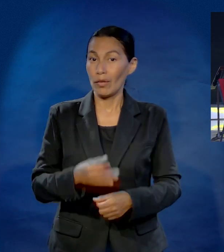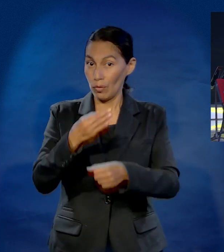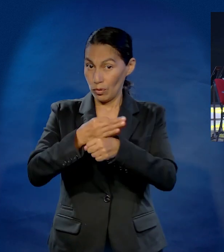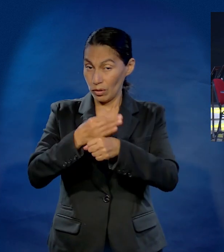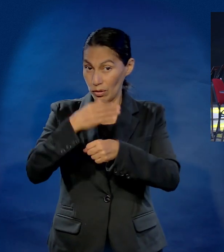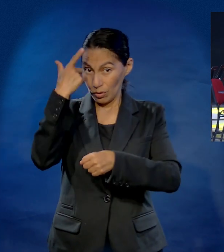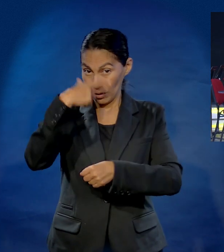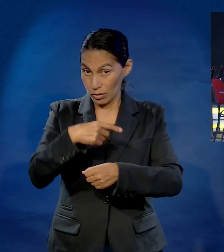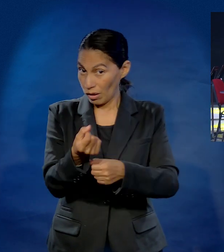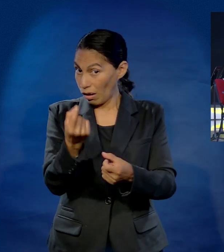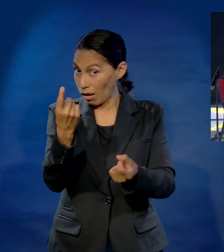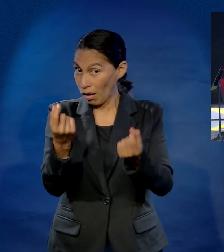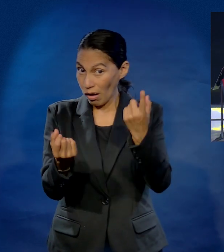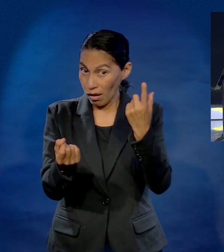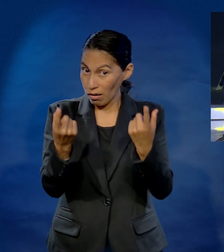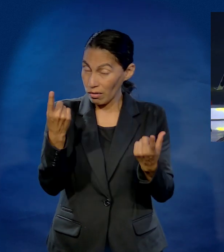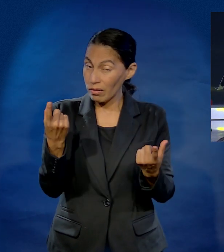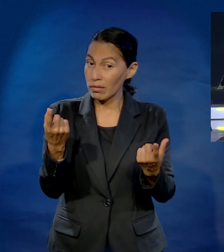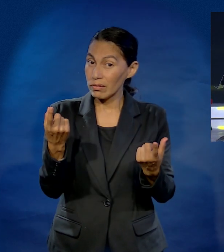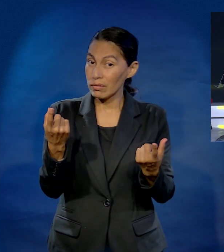quisiera decirle al Señor: Señor,